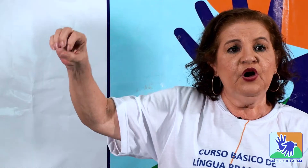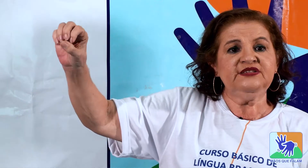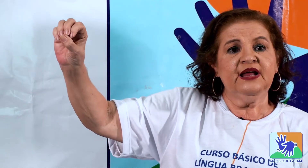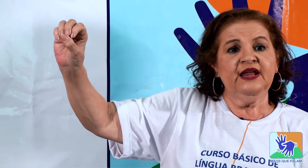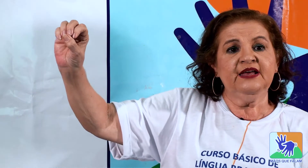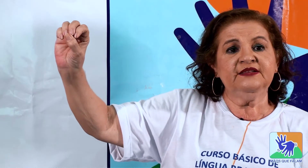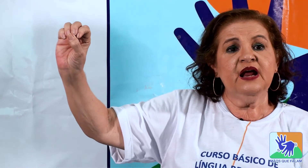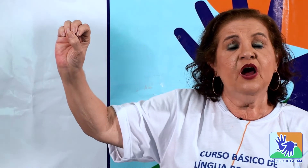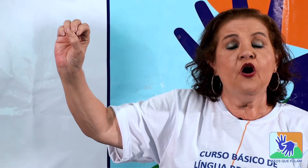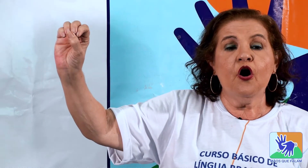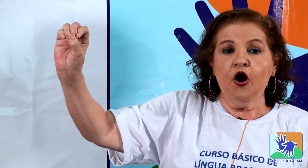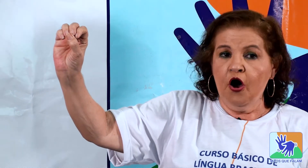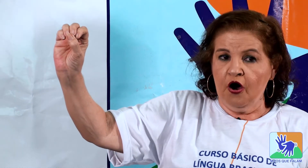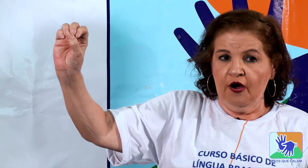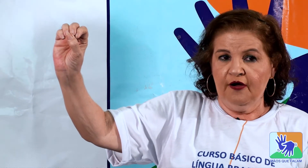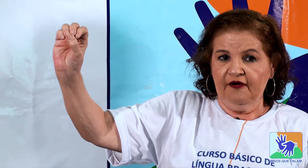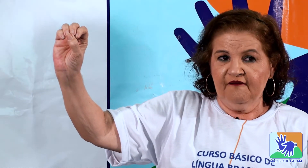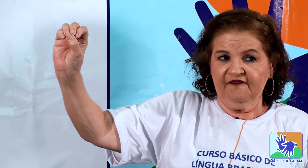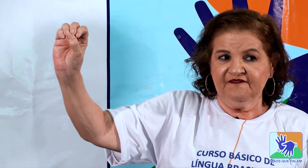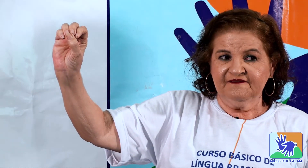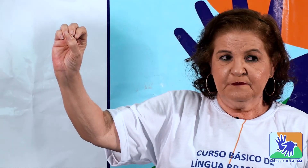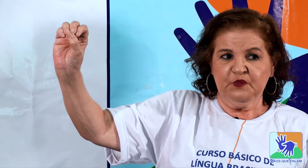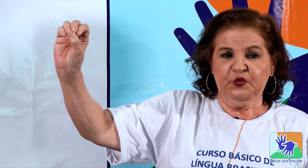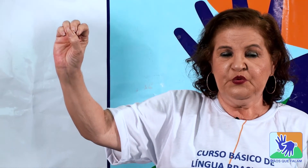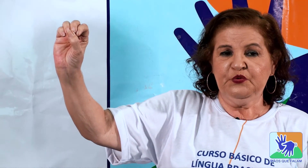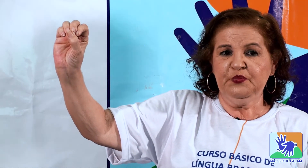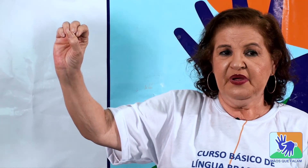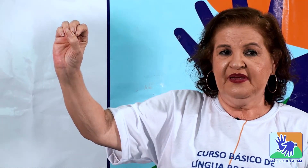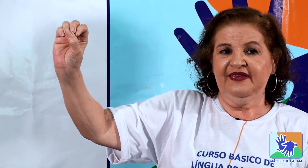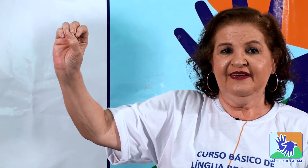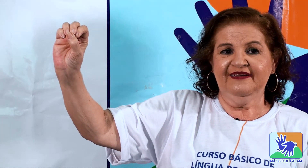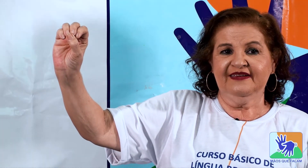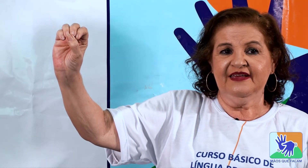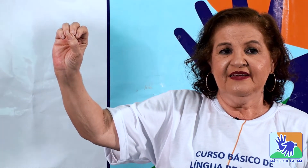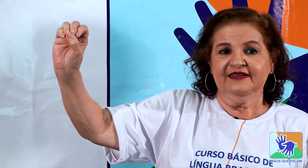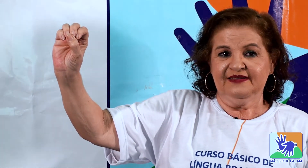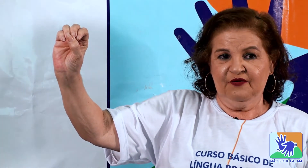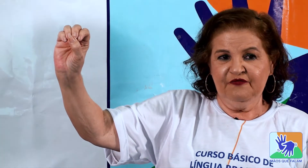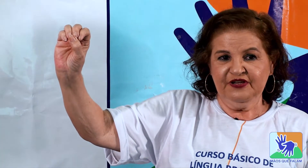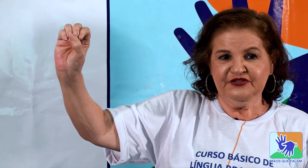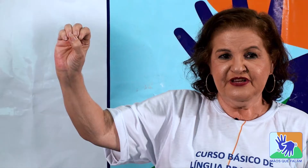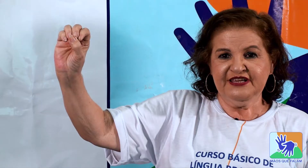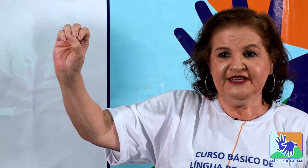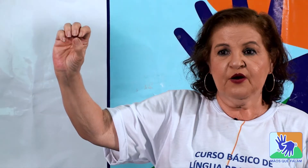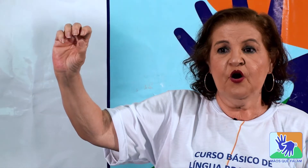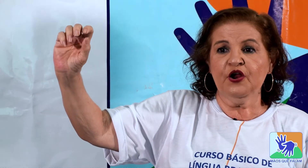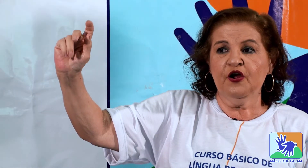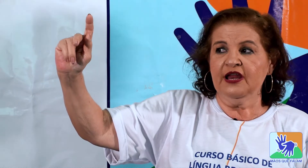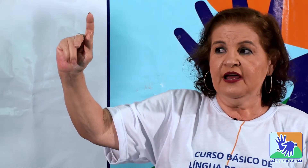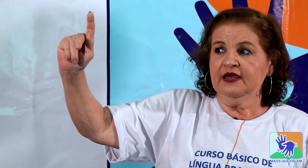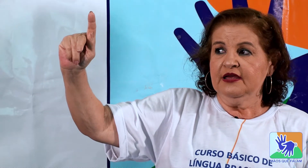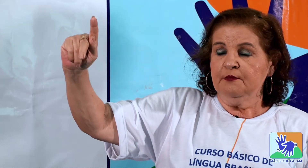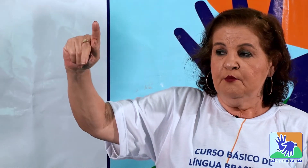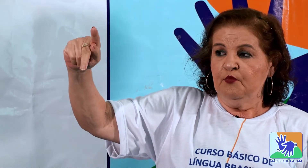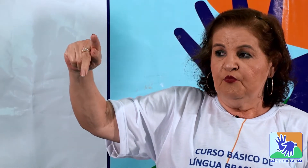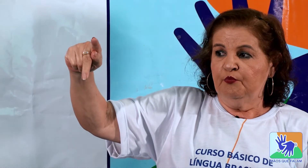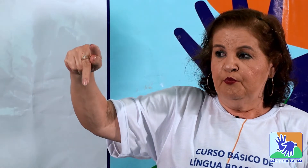a letra O. Ó. Muito bem. Estão vendo direitinho. Agora, olha,